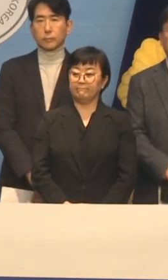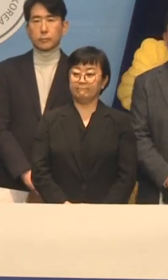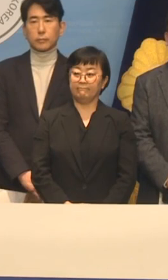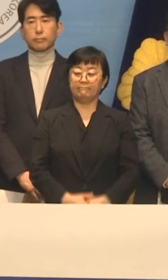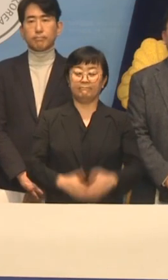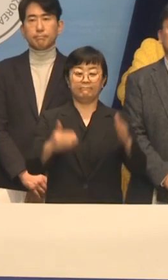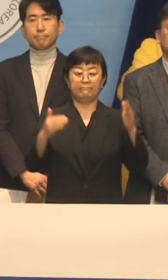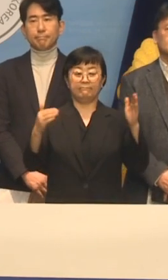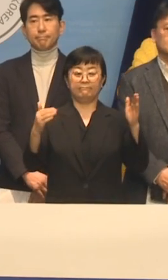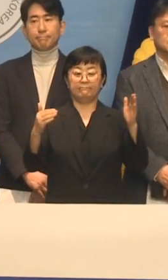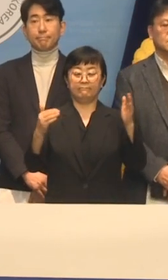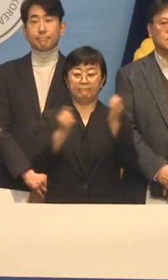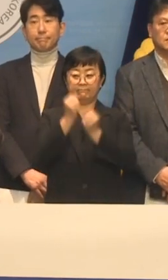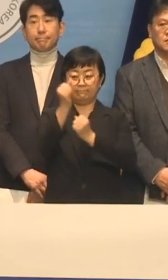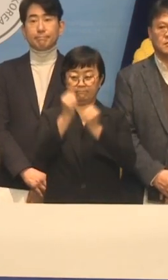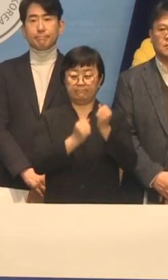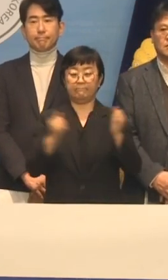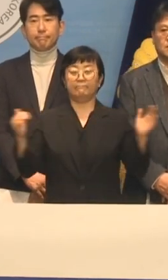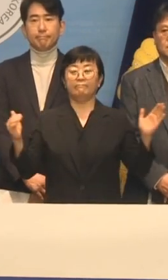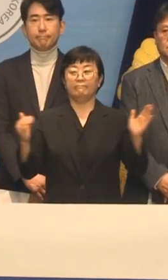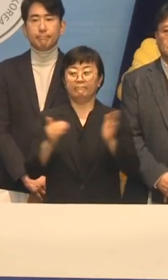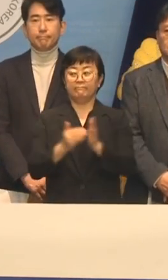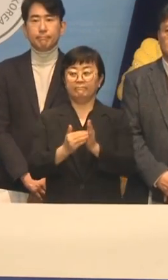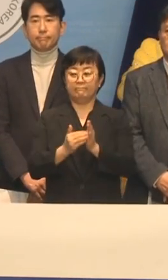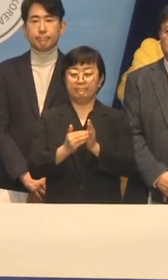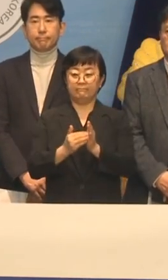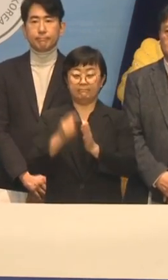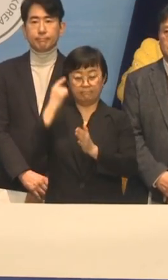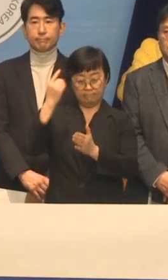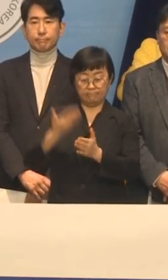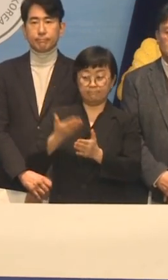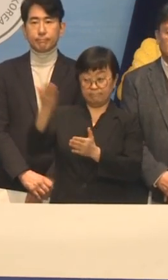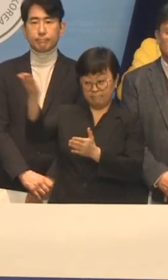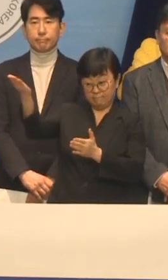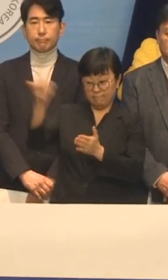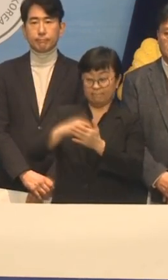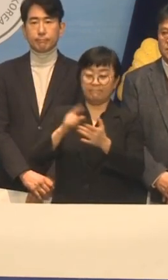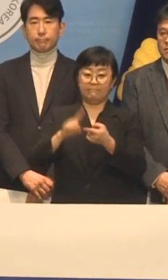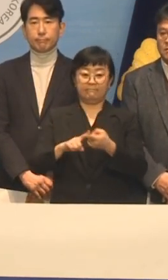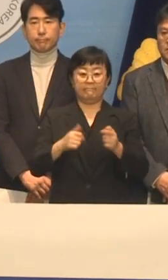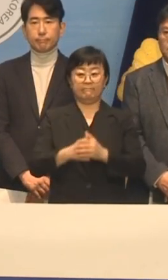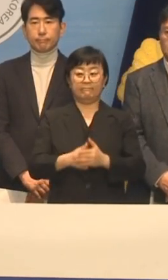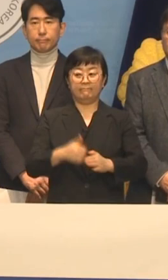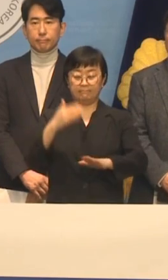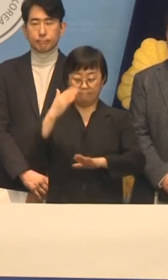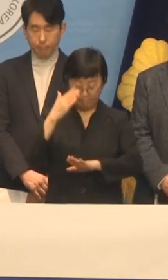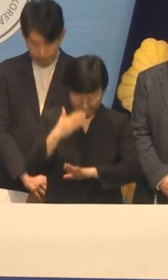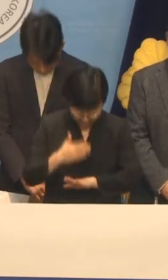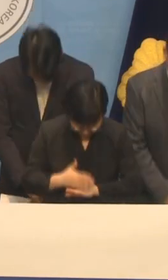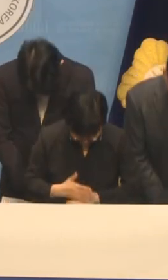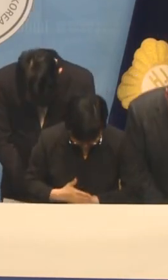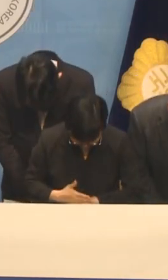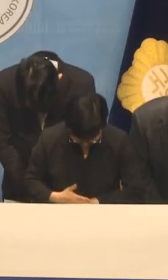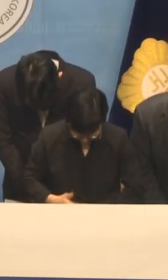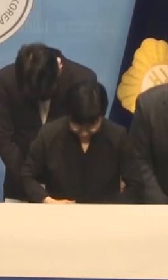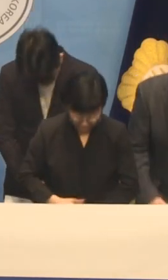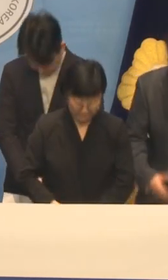네, 이상으로 정식 기자회견 여기서 마치고요. 질의응답은 옆으로 옮겨가서 듣도록 하겠습니다. 고맙습니다.